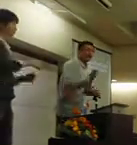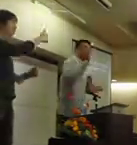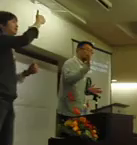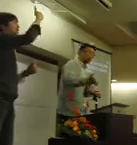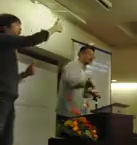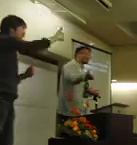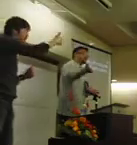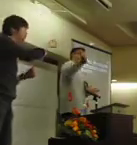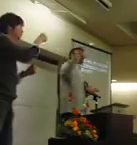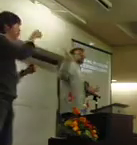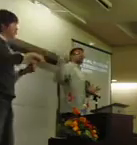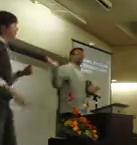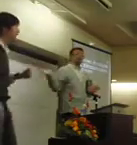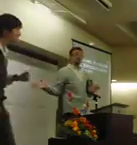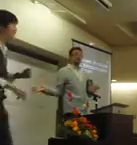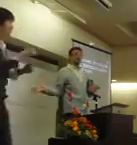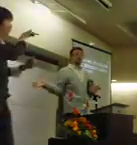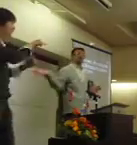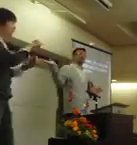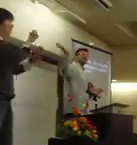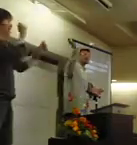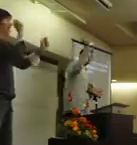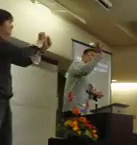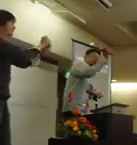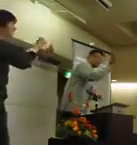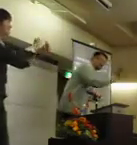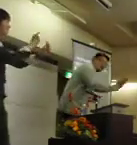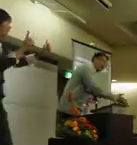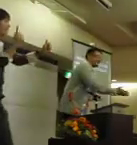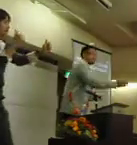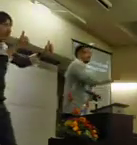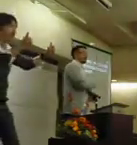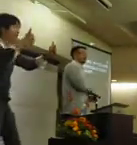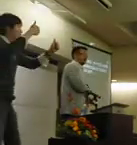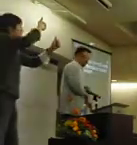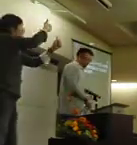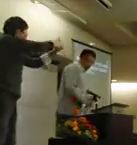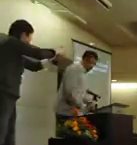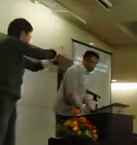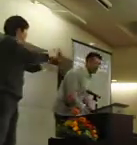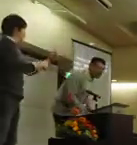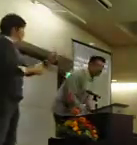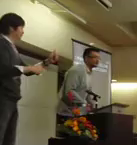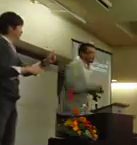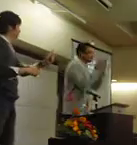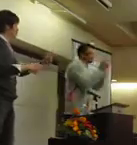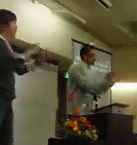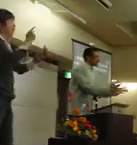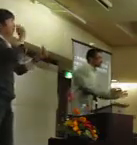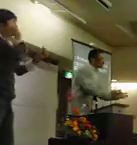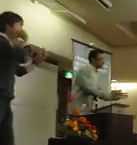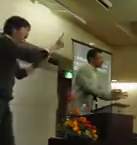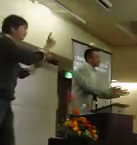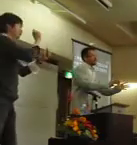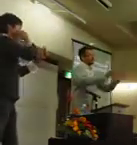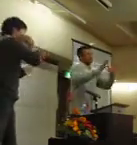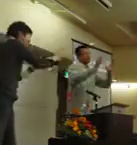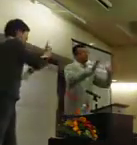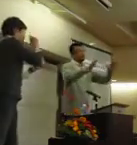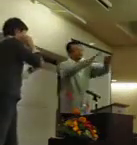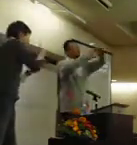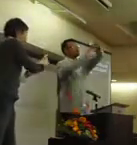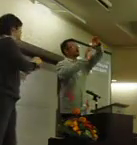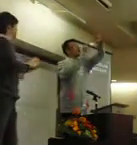彼はその足でその被害者のもとに行って、毎月毎月